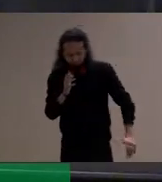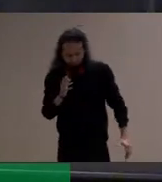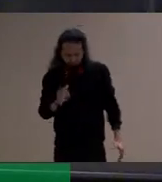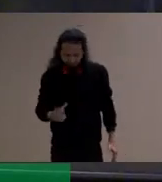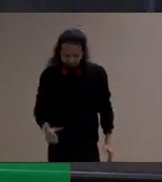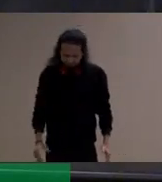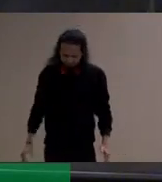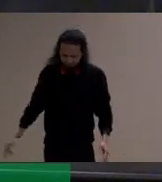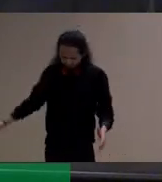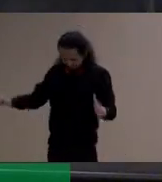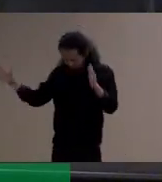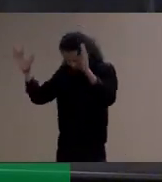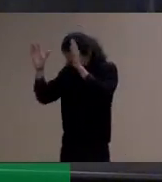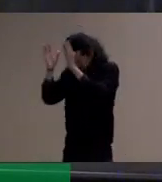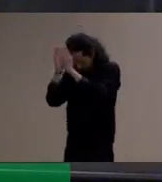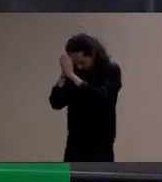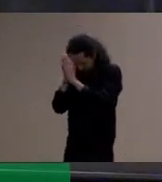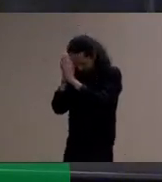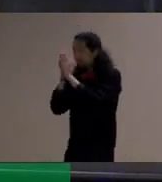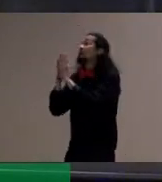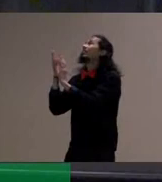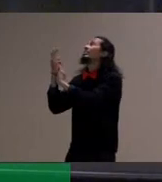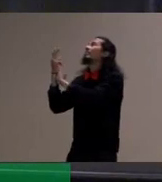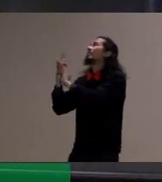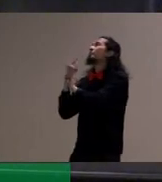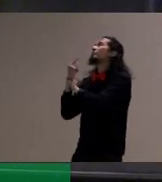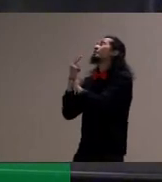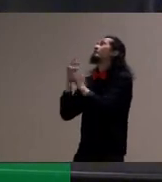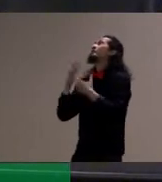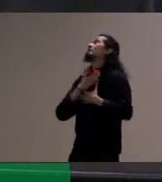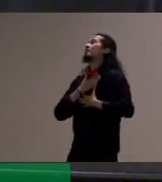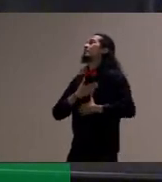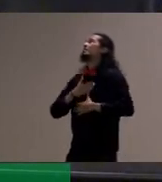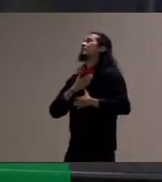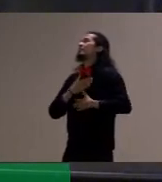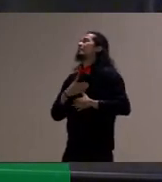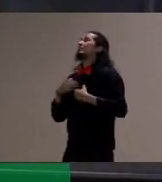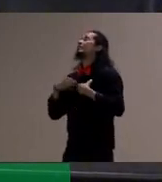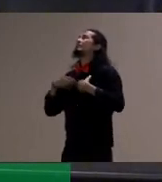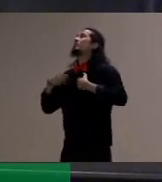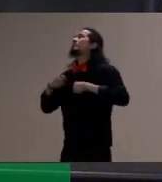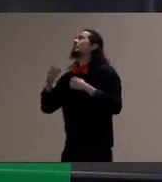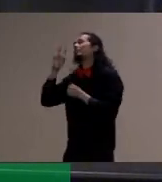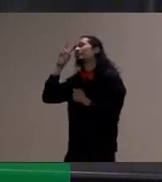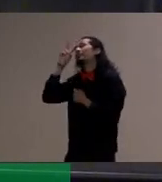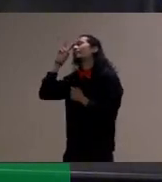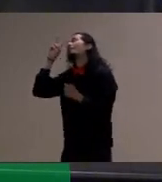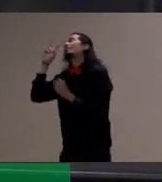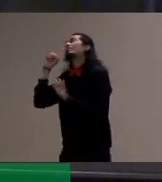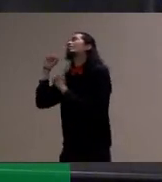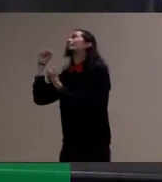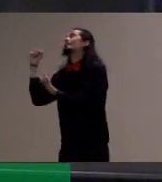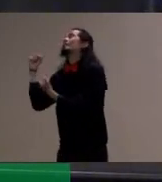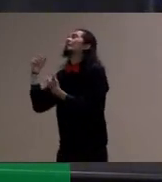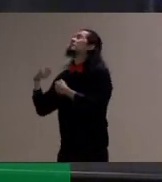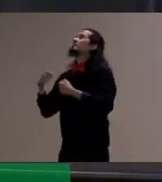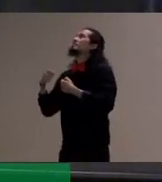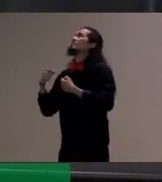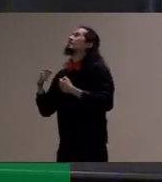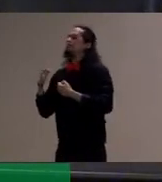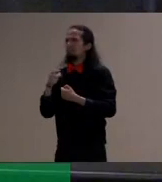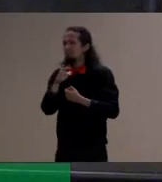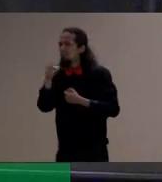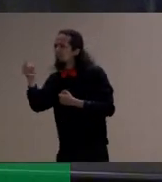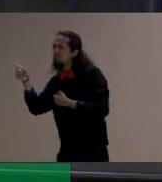me protege me acalmar preciso ser forte para ser precisa